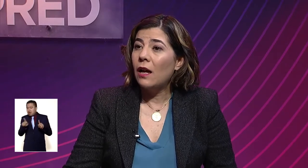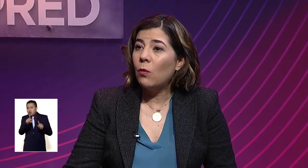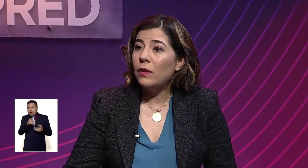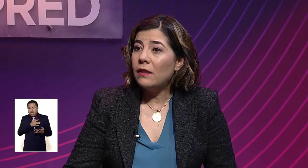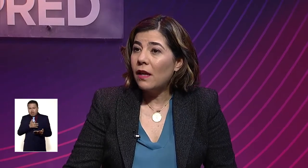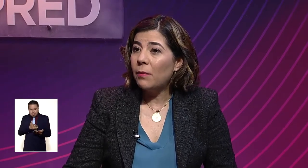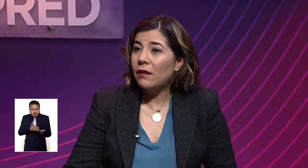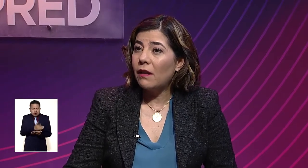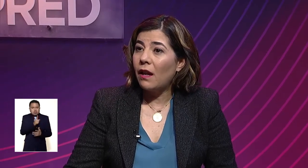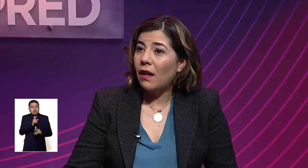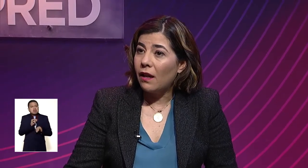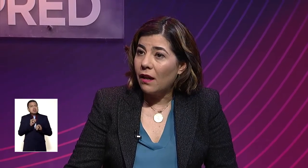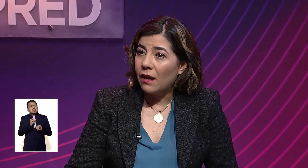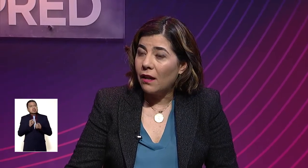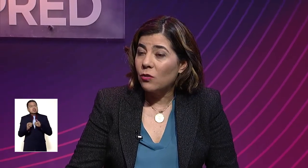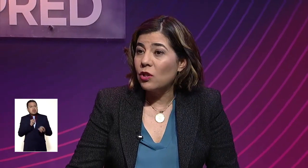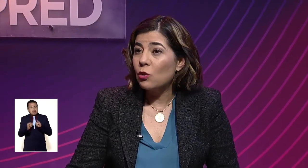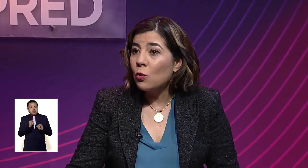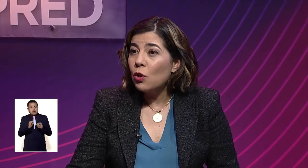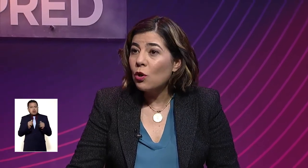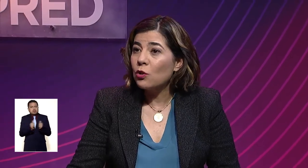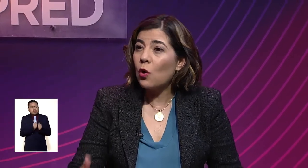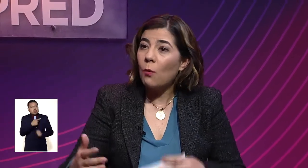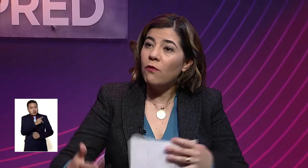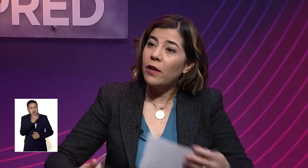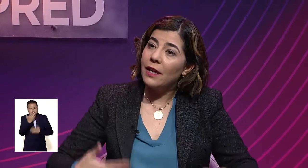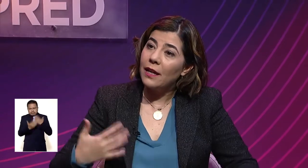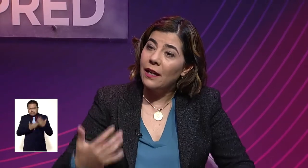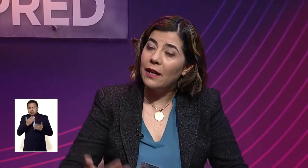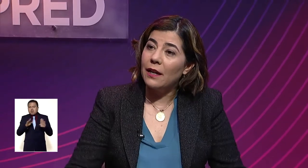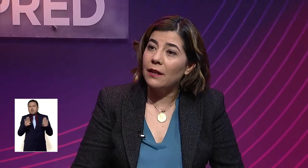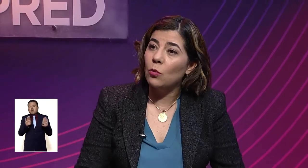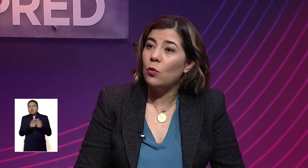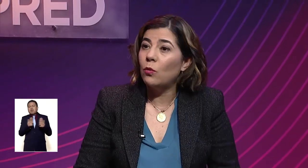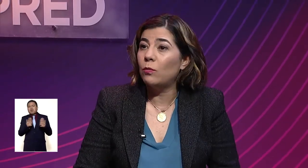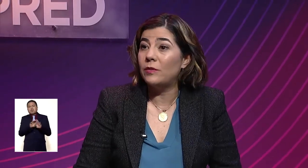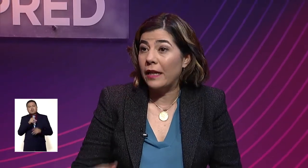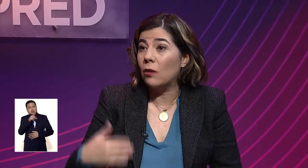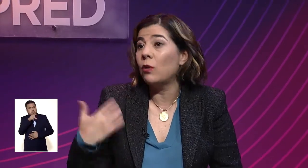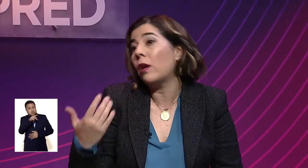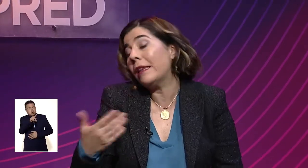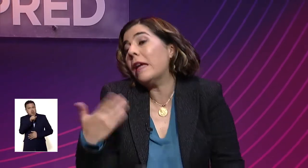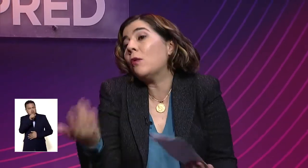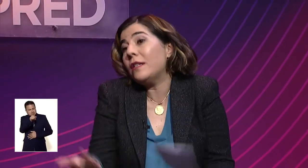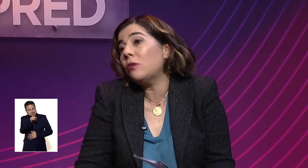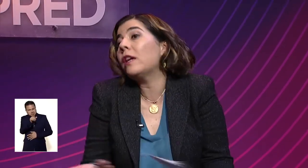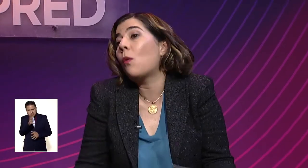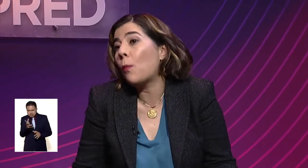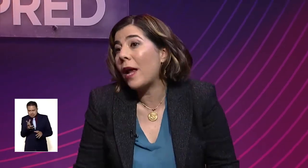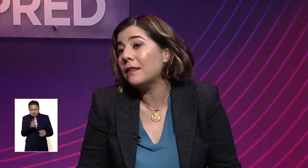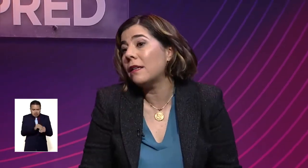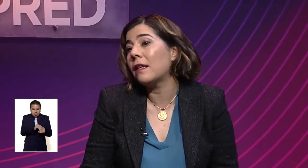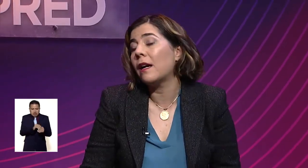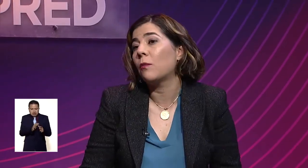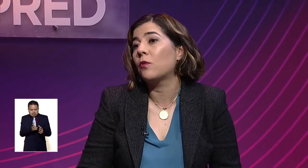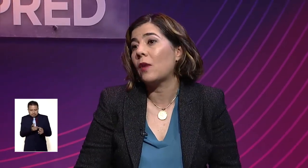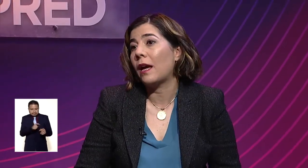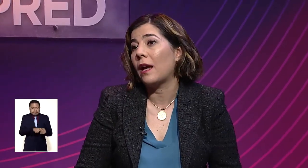un intérprete en tus estudios? ¿O cómo fue que tú te incluiste o te incorporaste, digamos, a